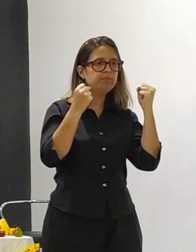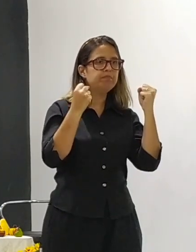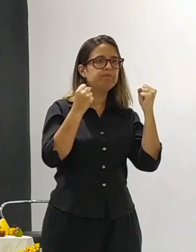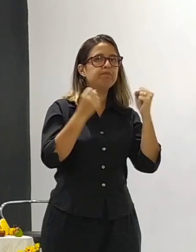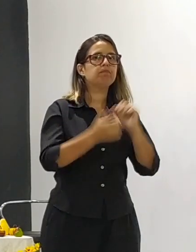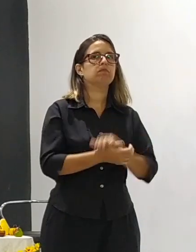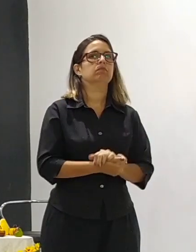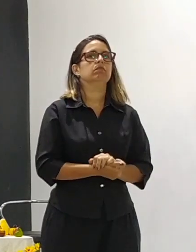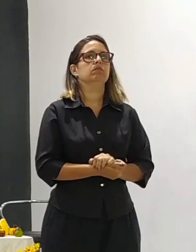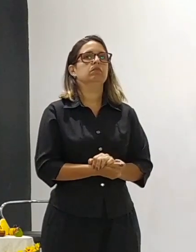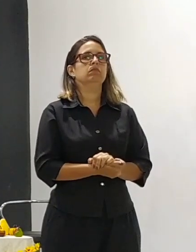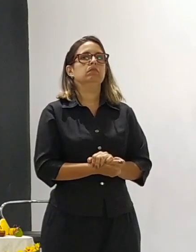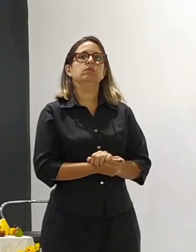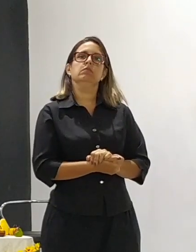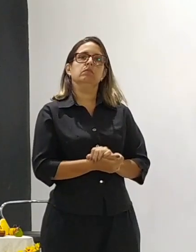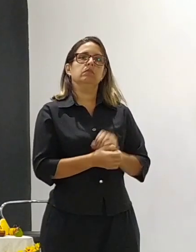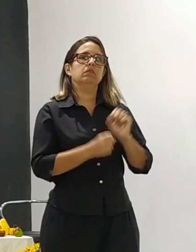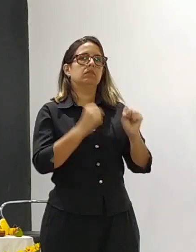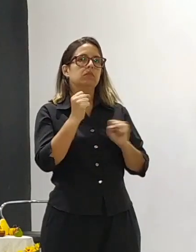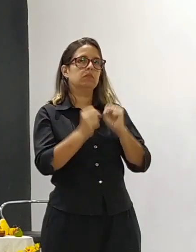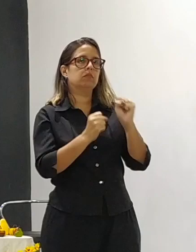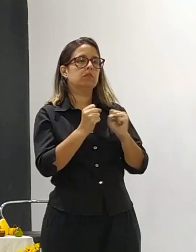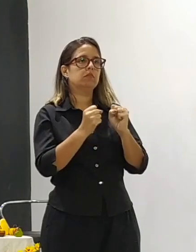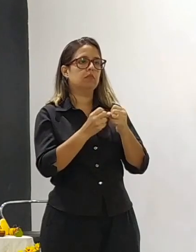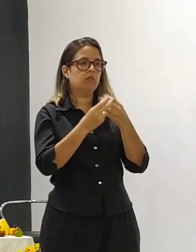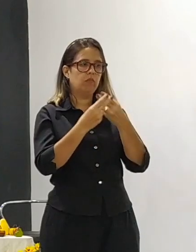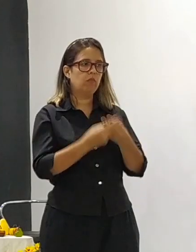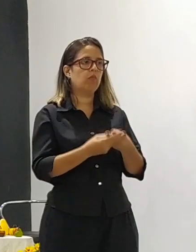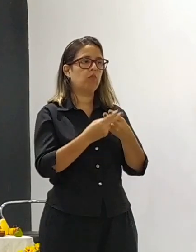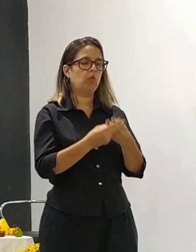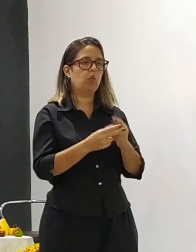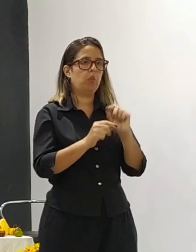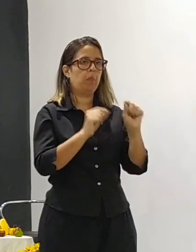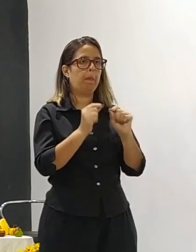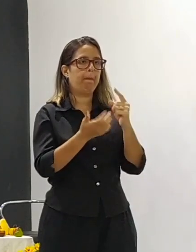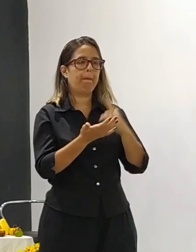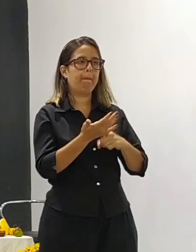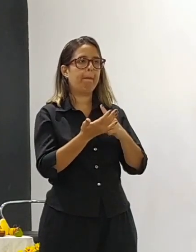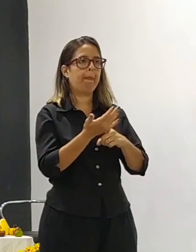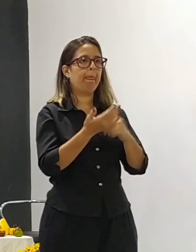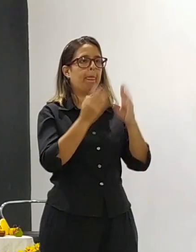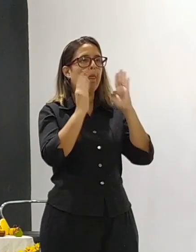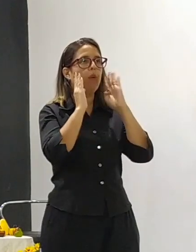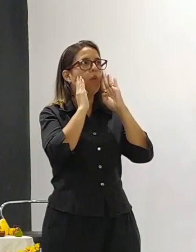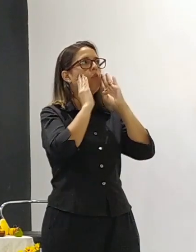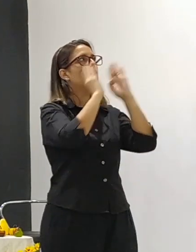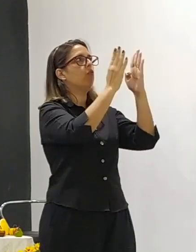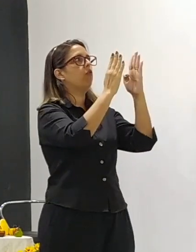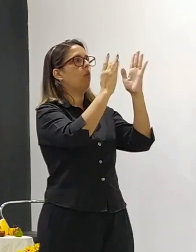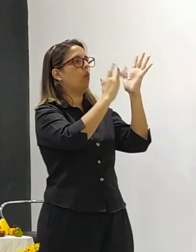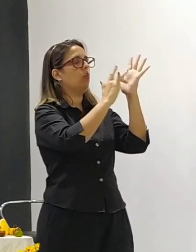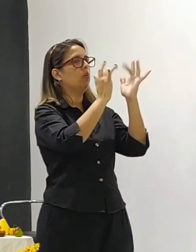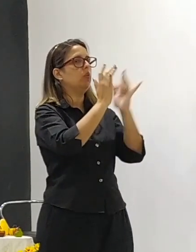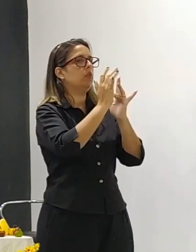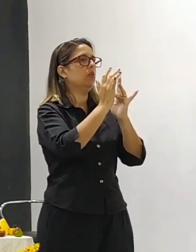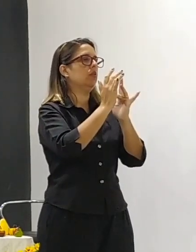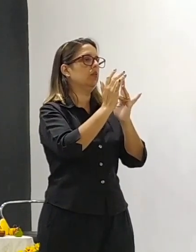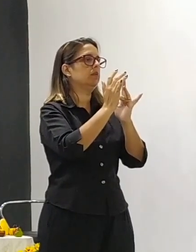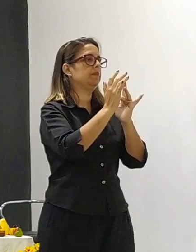correr com paciência a carreira que está proposta, olhando para